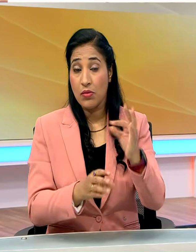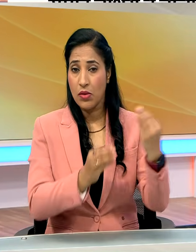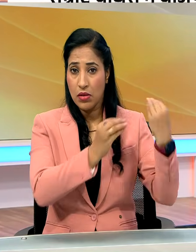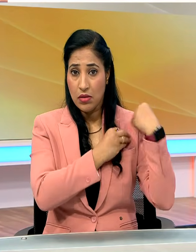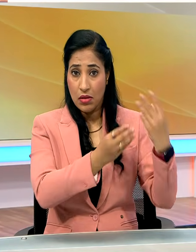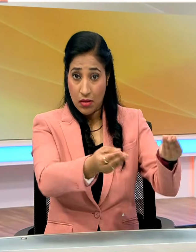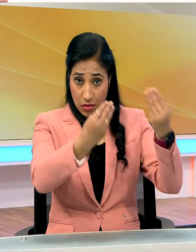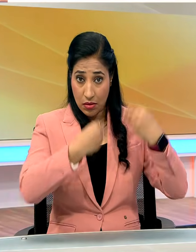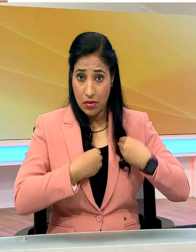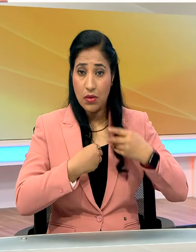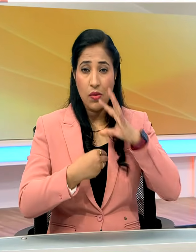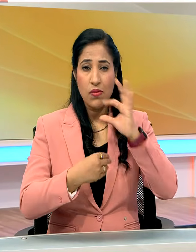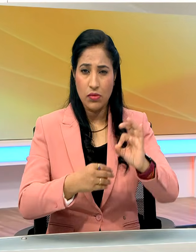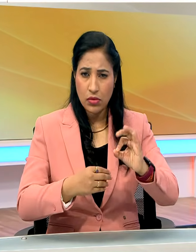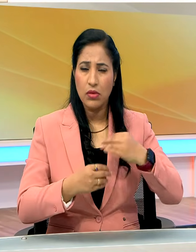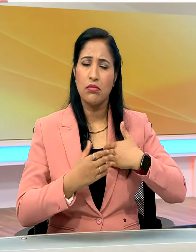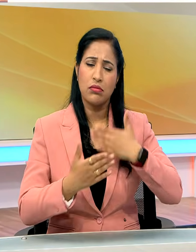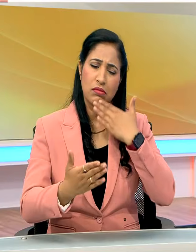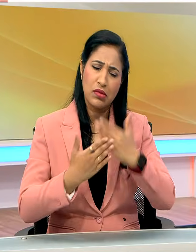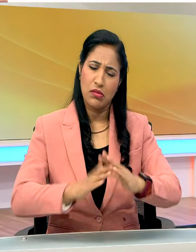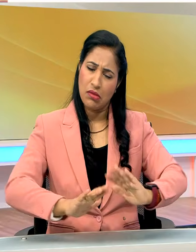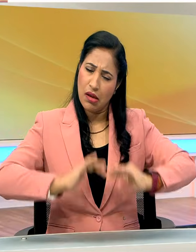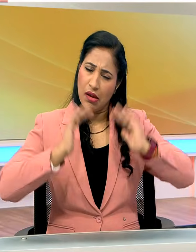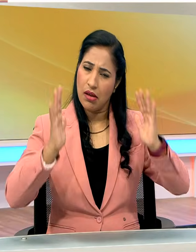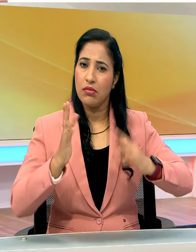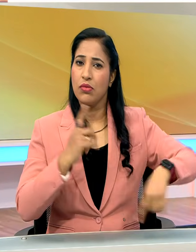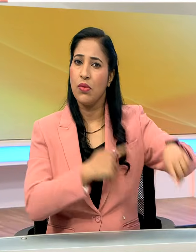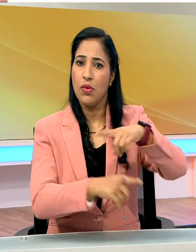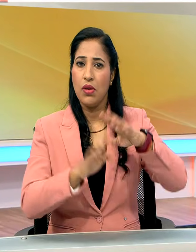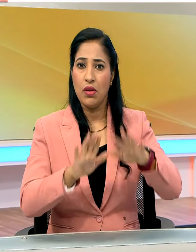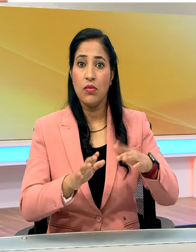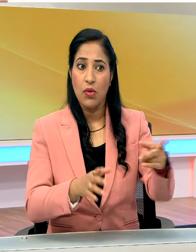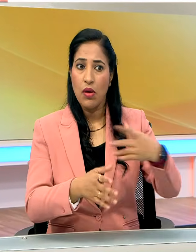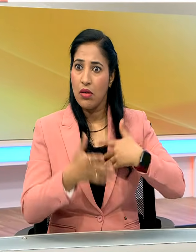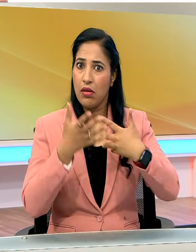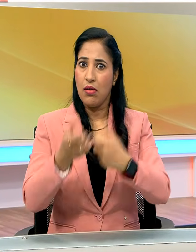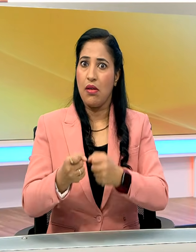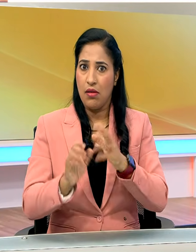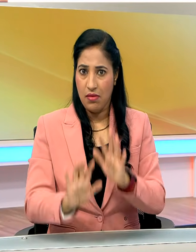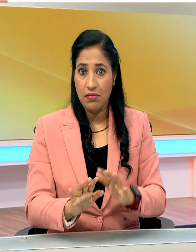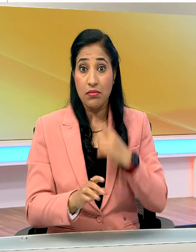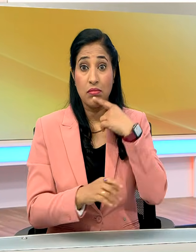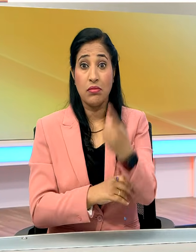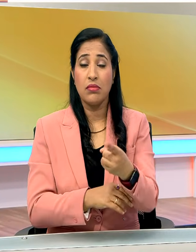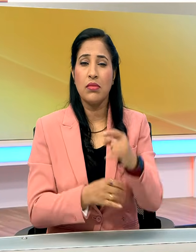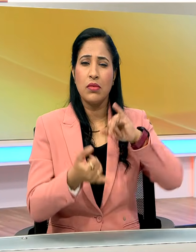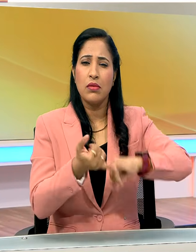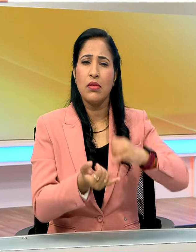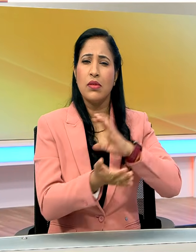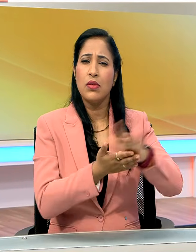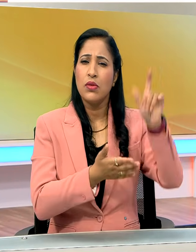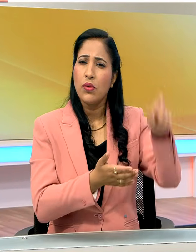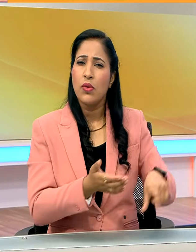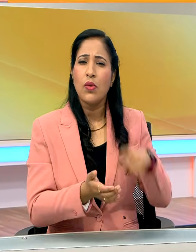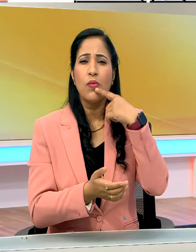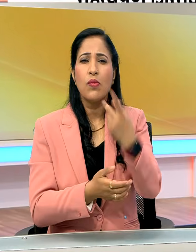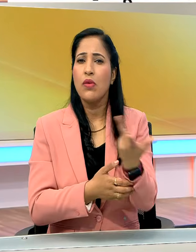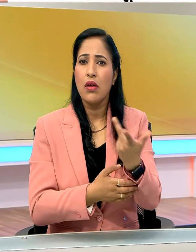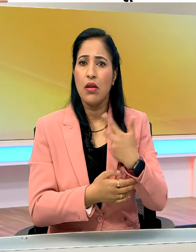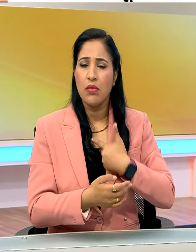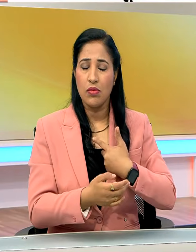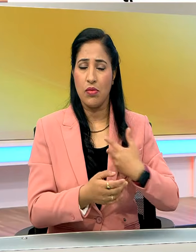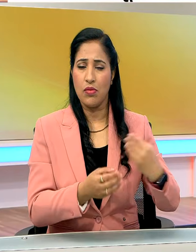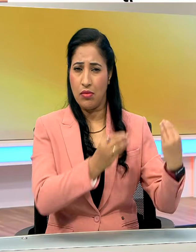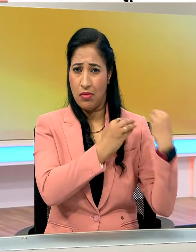के लिए मैं शीर्ष नेतृत्व का हृदय से आभार व्यक्त करता हूं कि उन्होंने मुझ पर विश्वास जताया। सम्राट चौधरी ने कहा कि मेरे लिए केवल एक पद